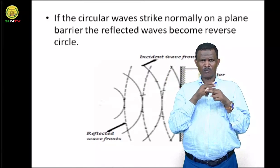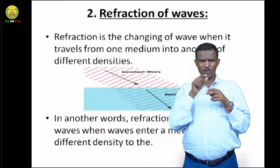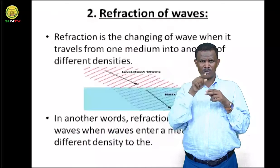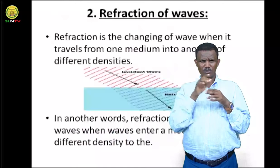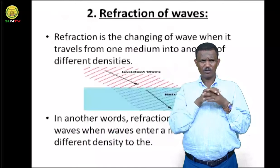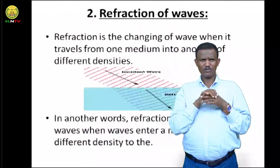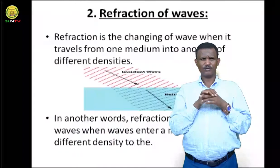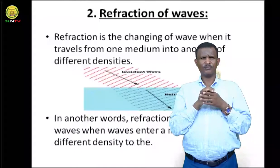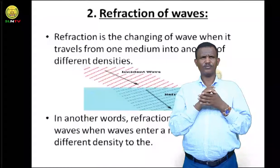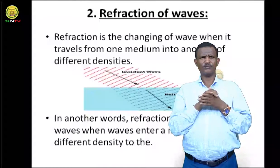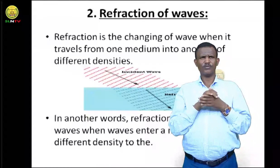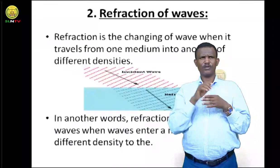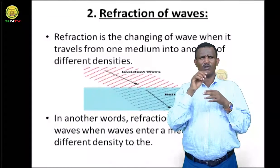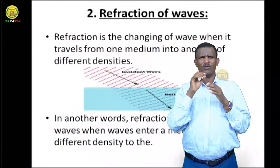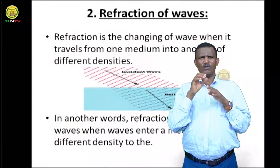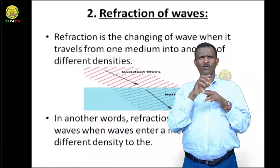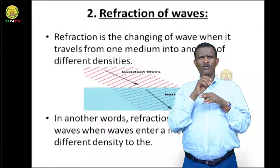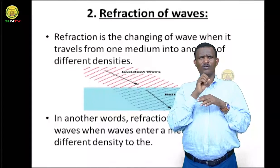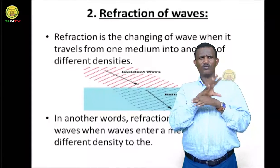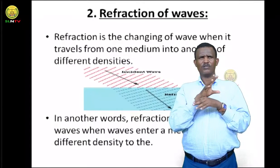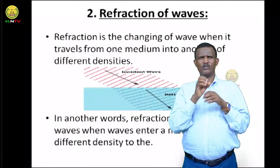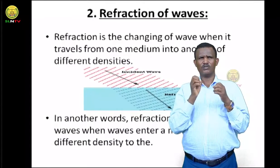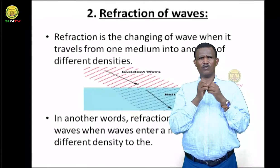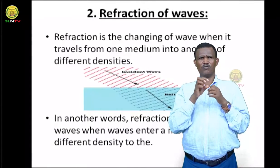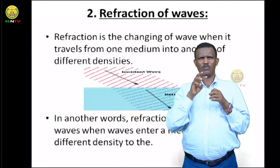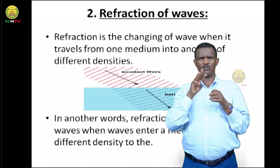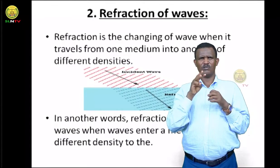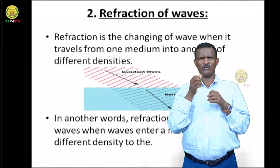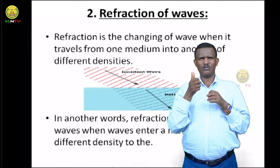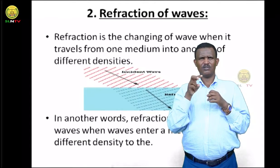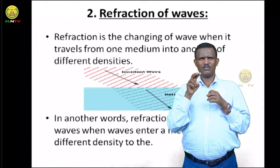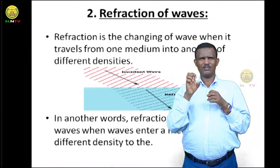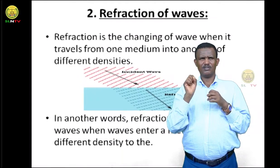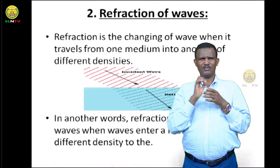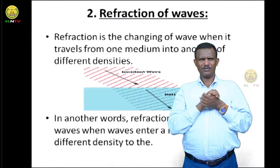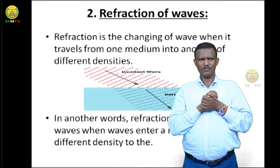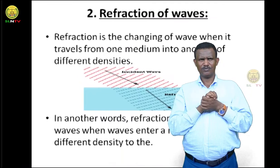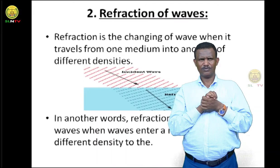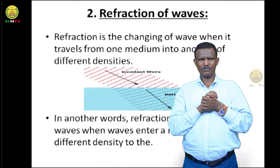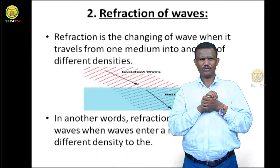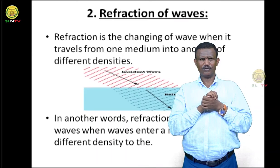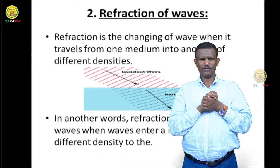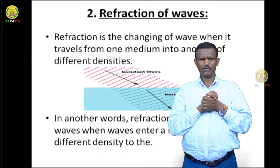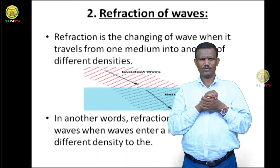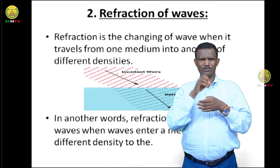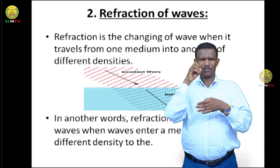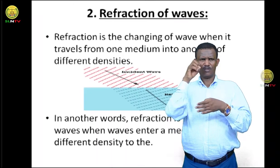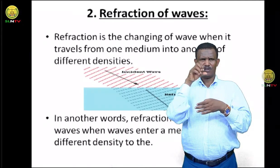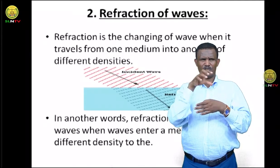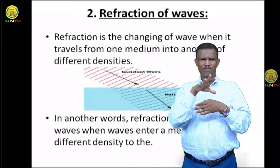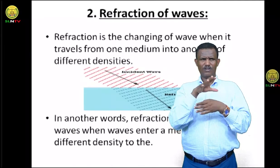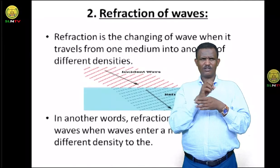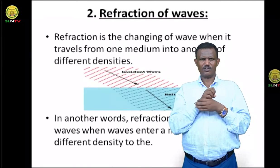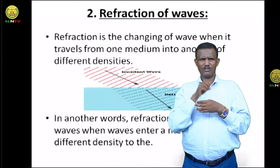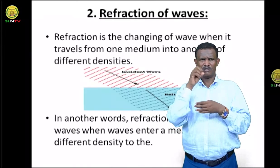marka qodobkeena labaad ee property wave-ka waxaan leenahay waa refraction ereyadu way isku egyihiin mid waa reflection